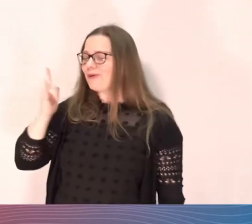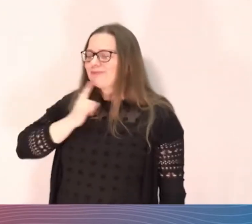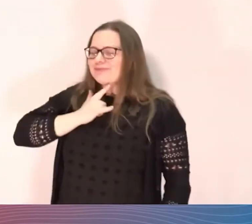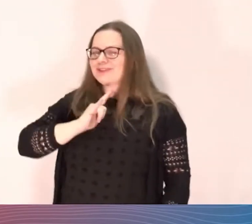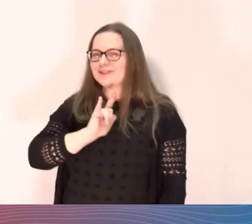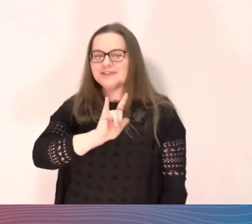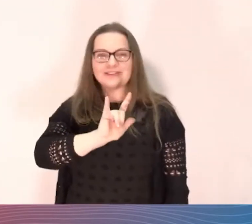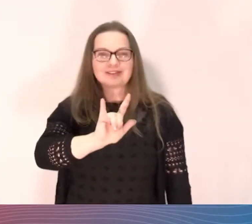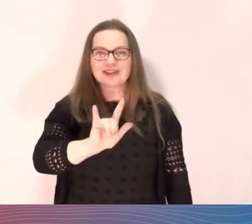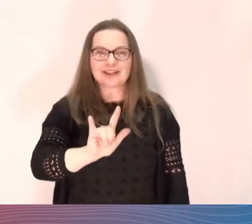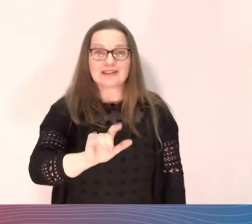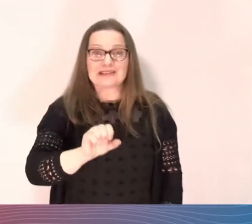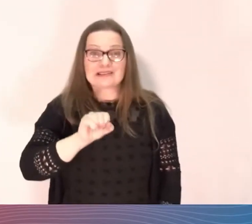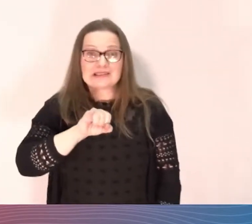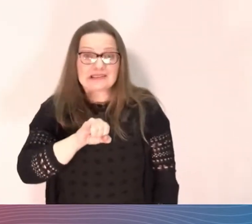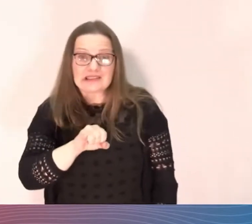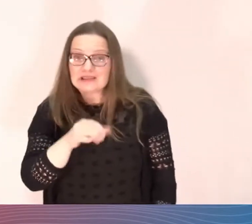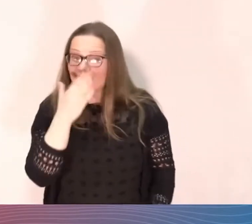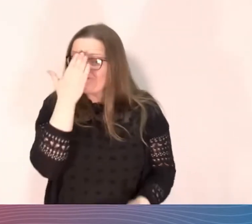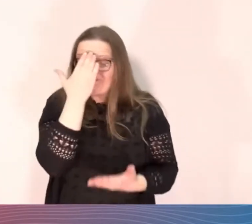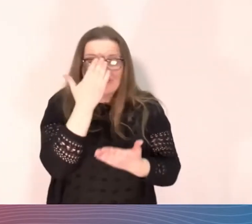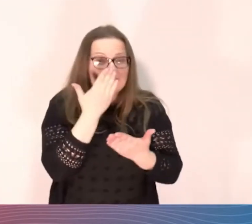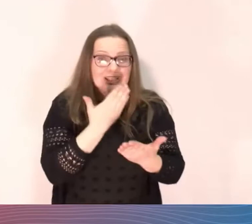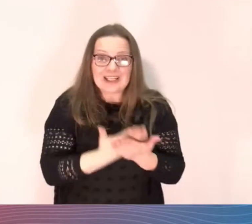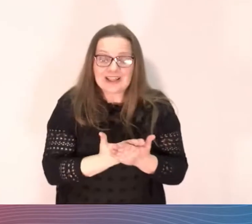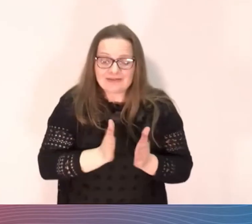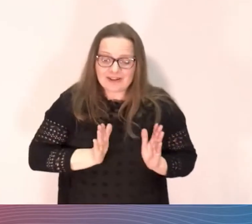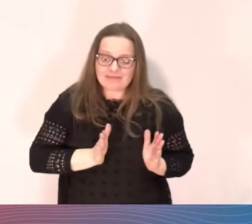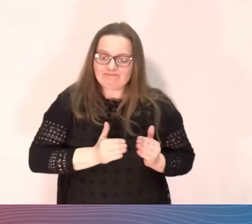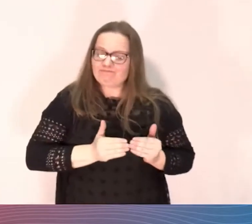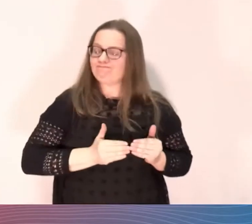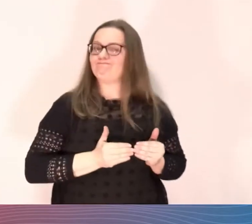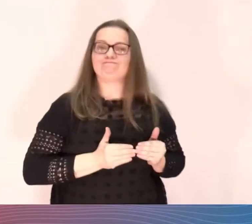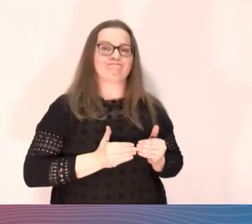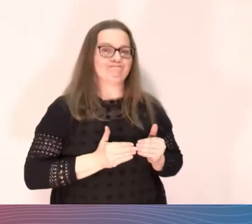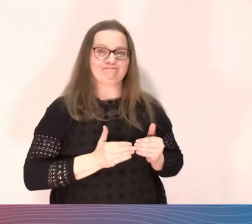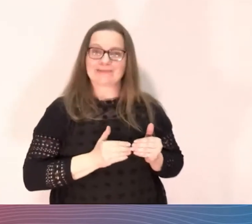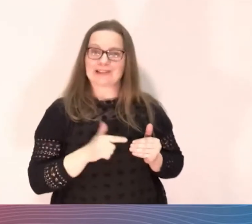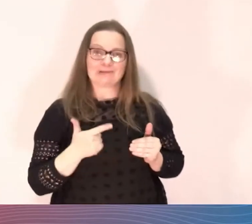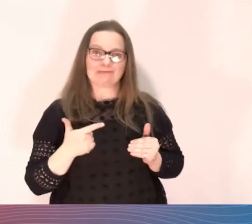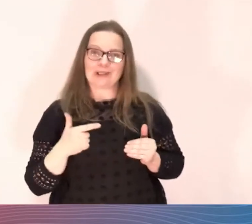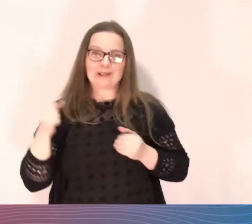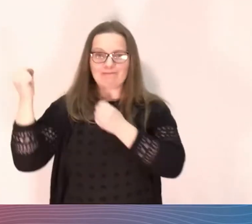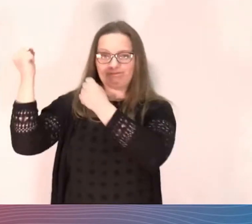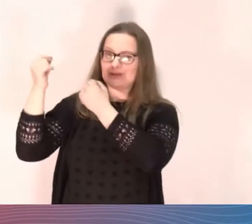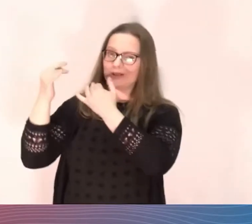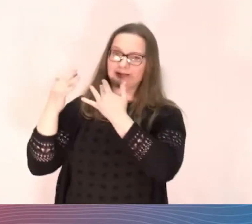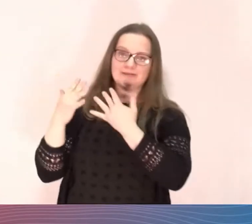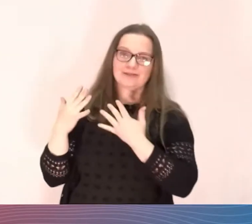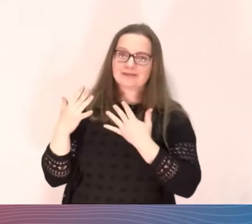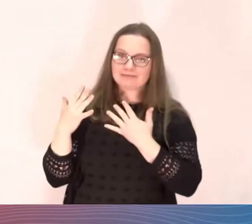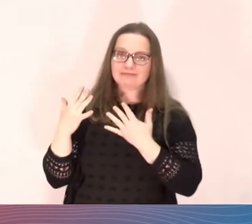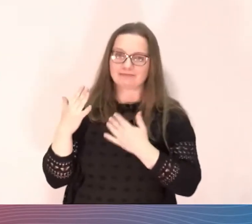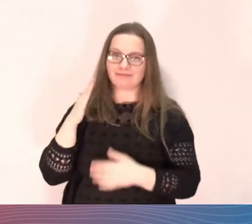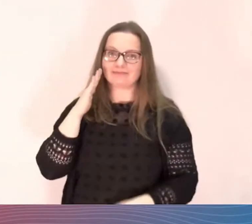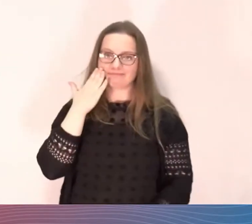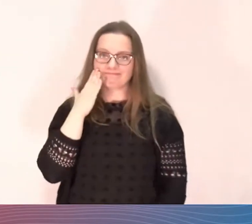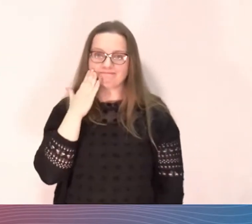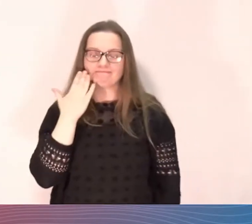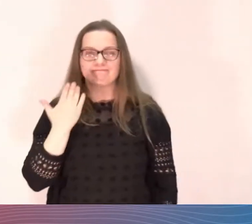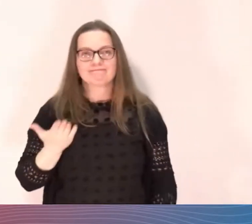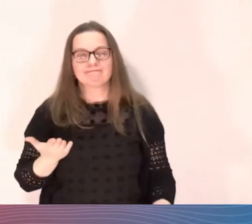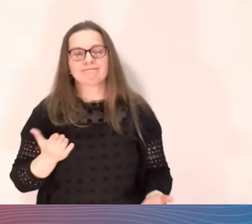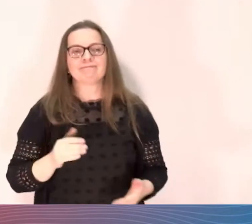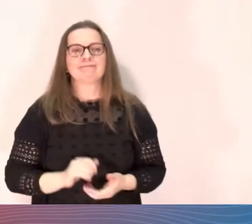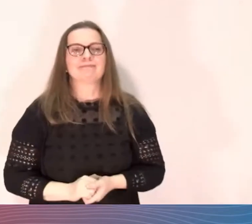Quando nós não cremos, nós fechamos a porta para a bênção de Deus. Então, graças a Deus, irmãos, um dia a